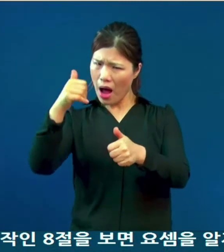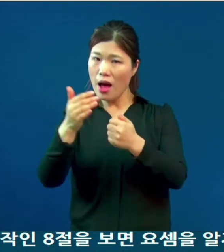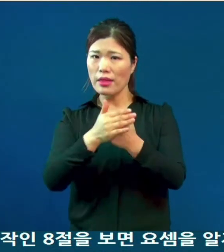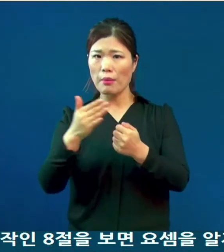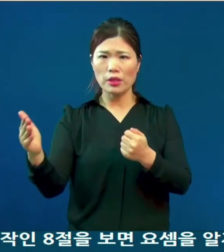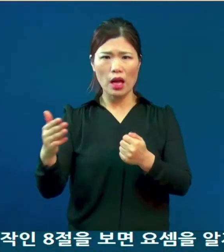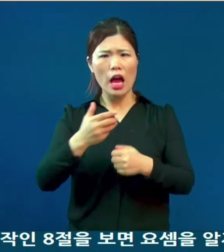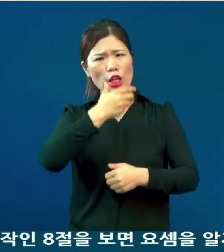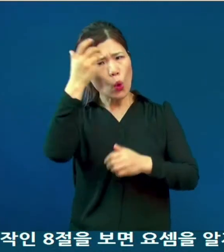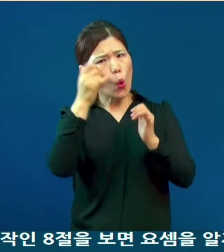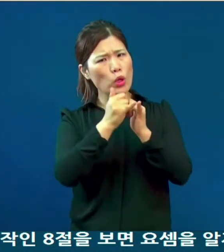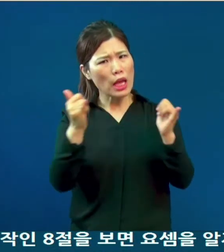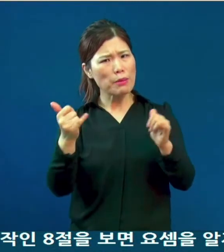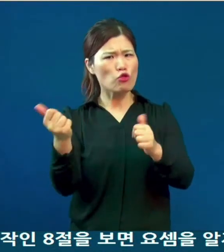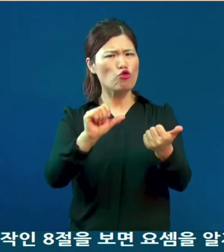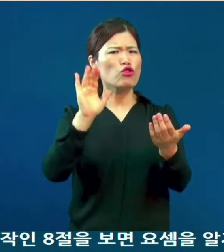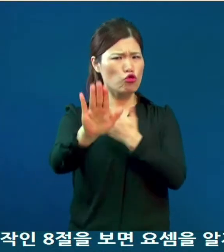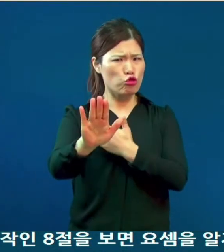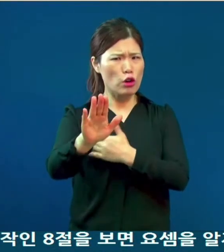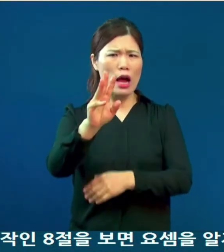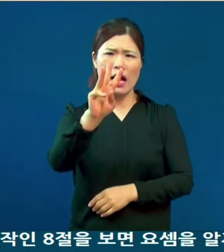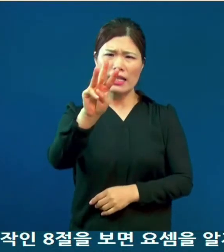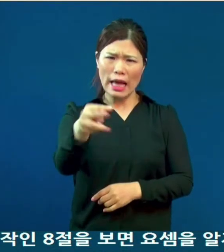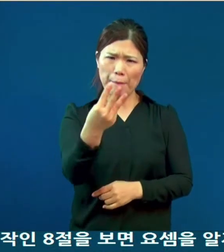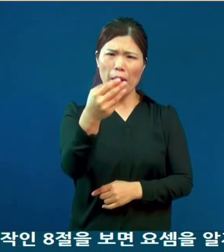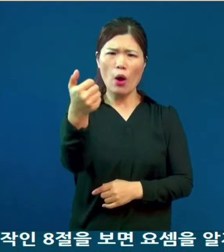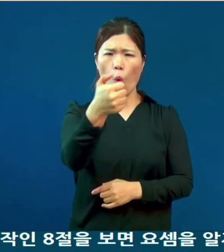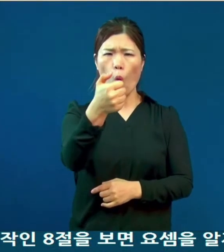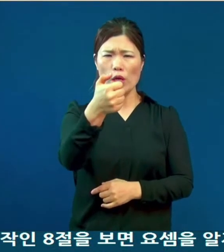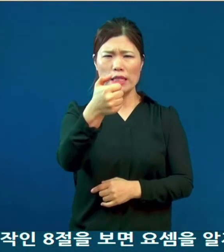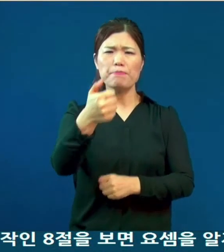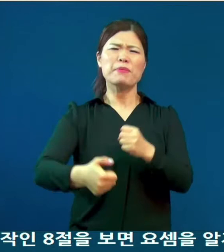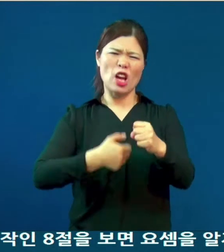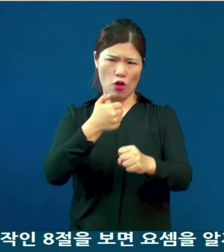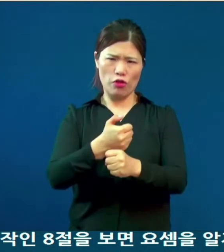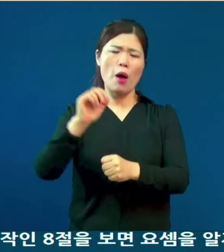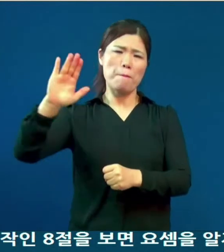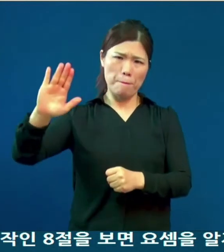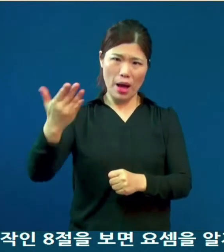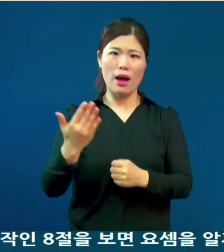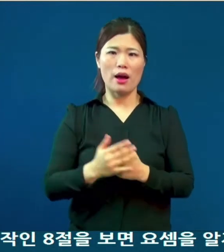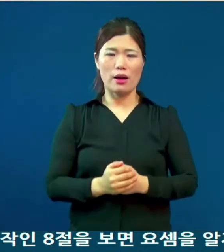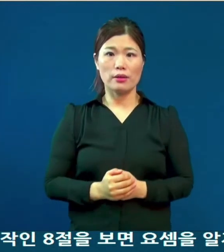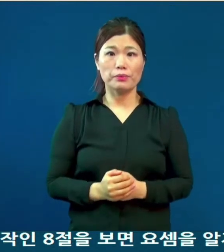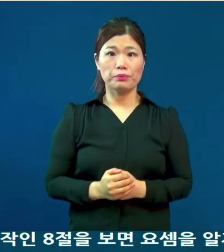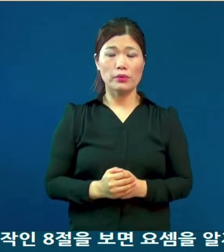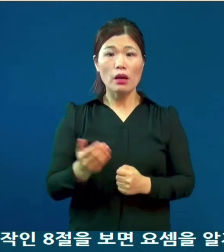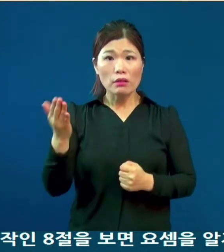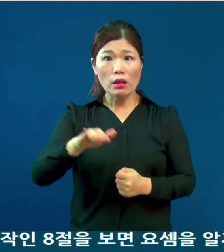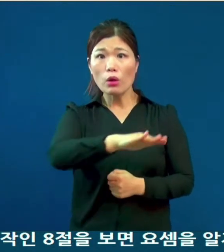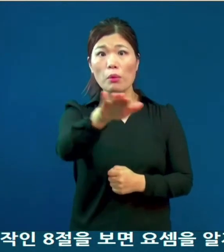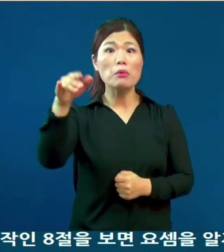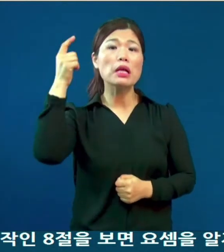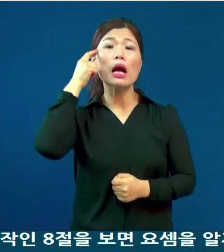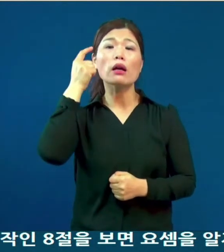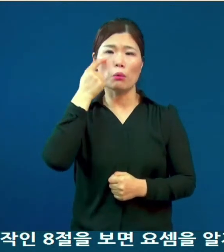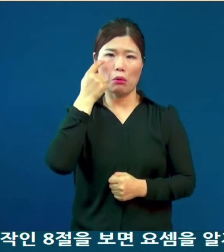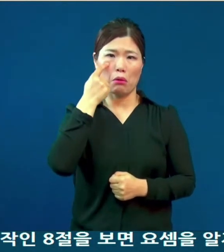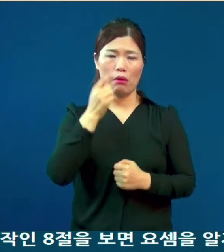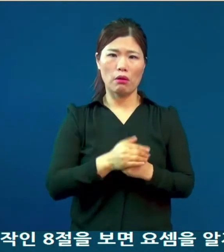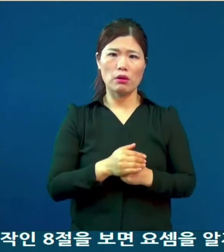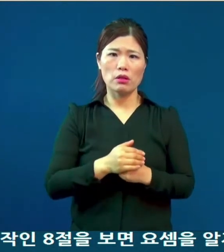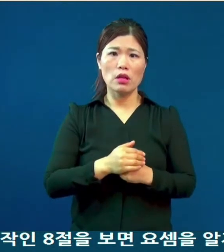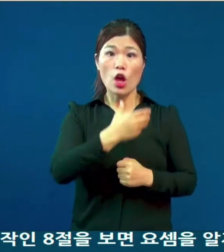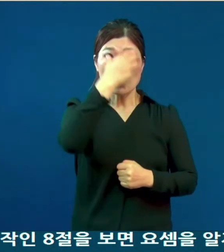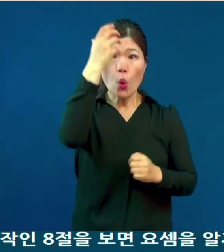지 350년 정도 지난 때임을 짐작해 볼 수 있습니다. 그런데 여러분 생각해 보십시오.